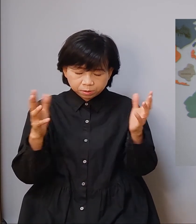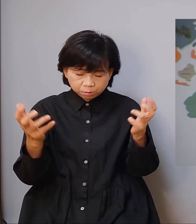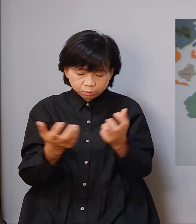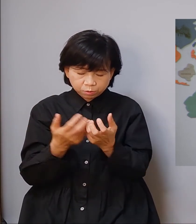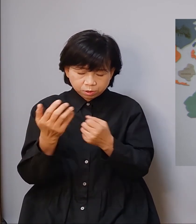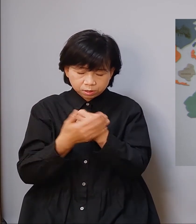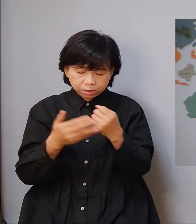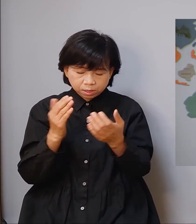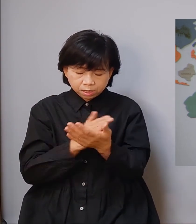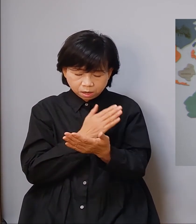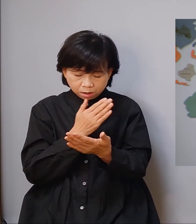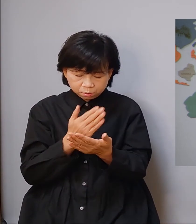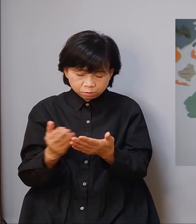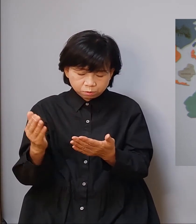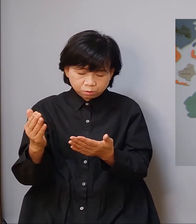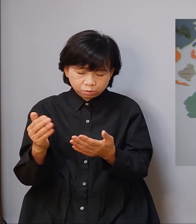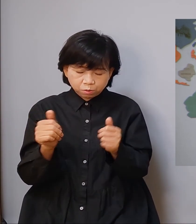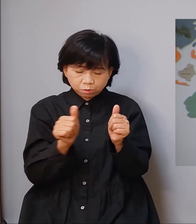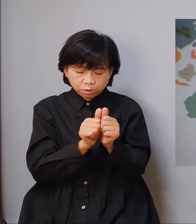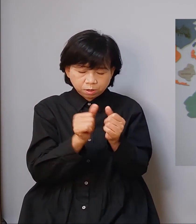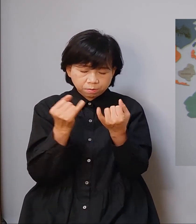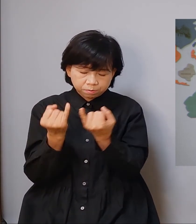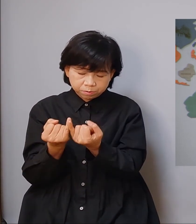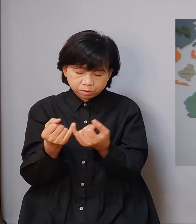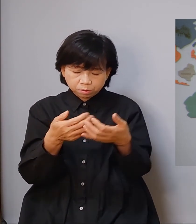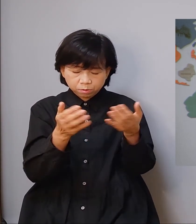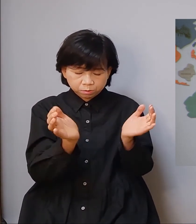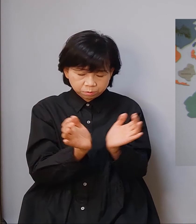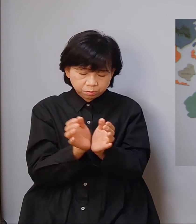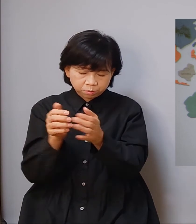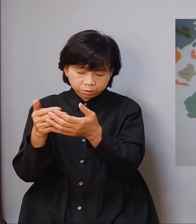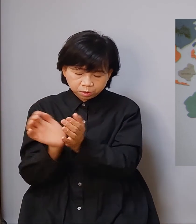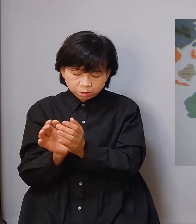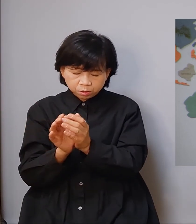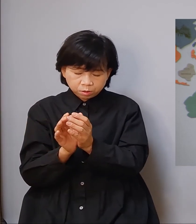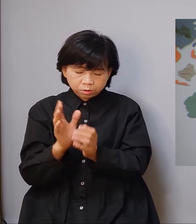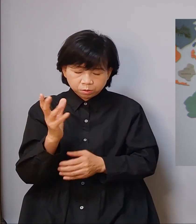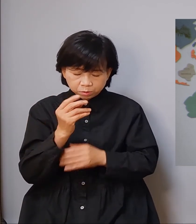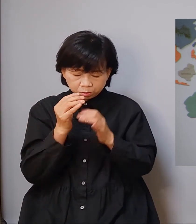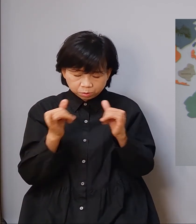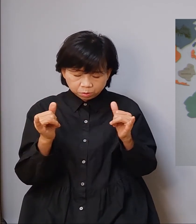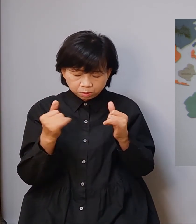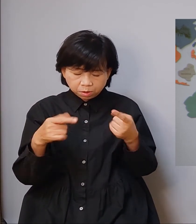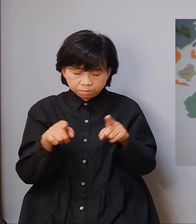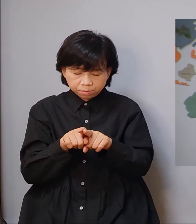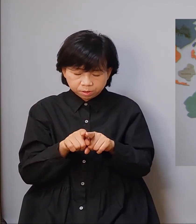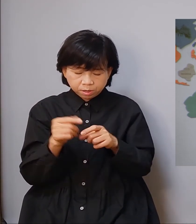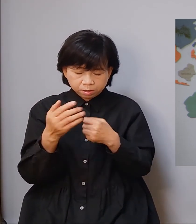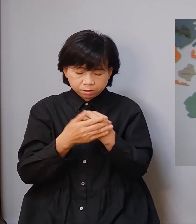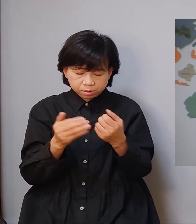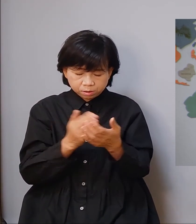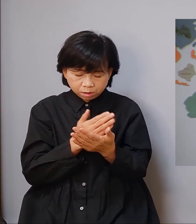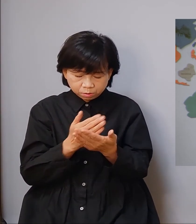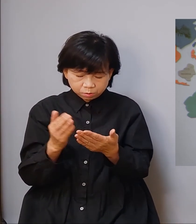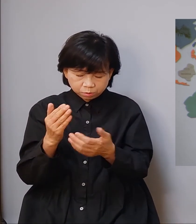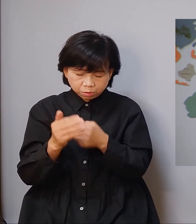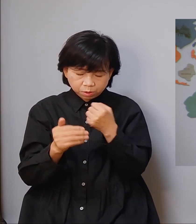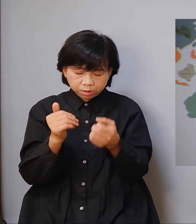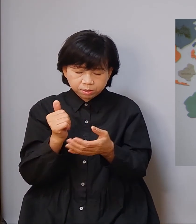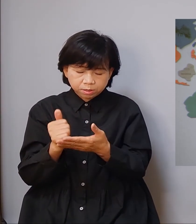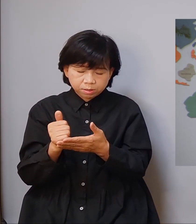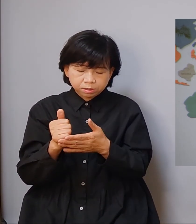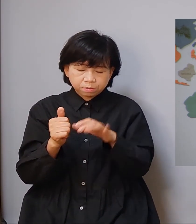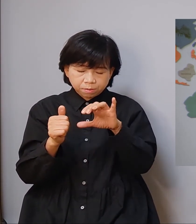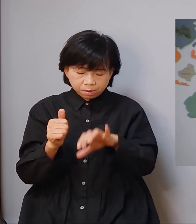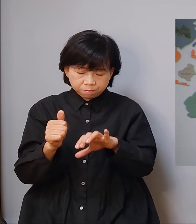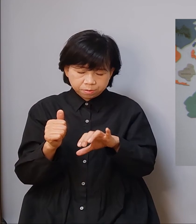은혜를 나누게 하시고 남선교회 여선교회에서 또 주변의 성도들과 가족들과 은혜를 나누며 다시 한번 하나님 앞에서